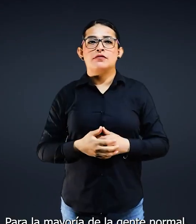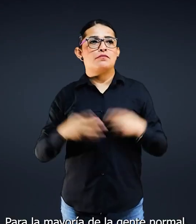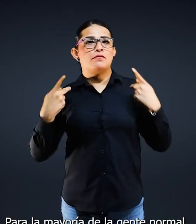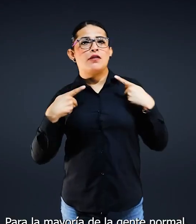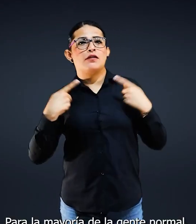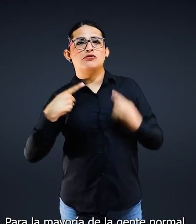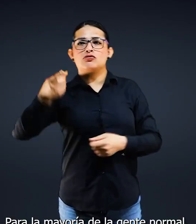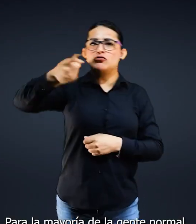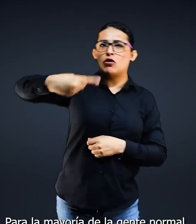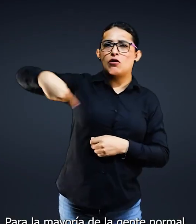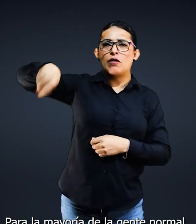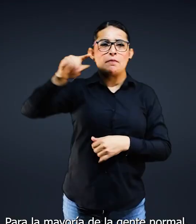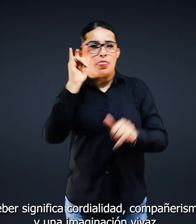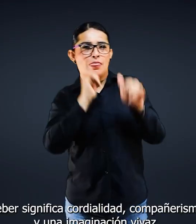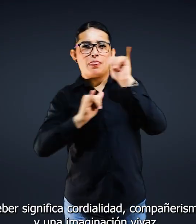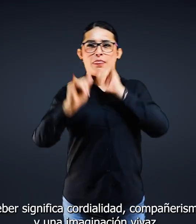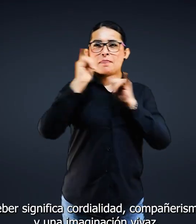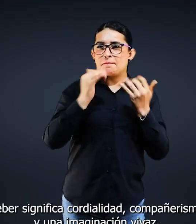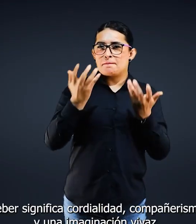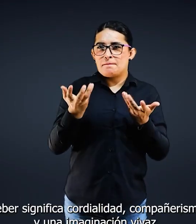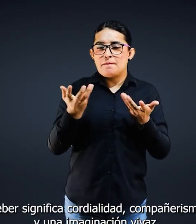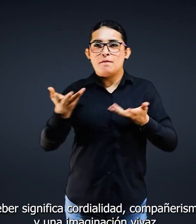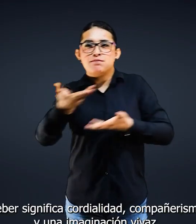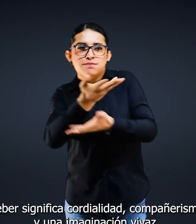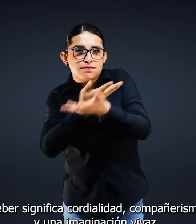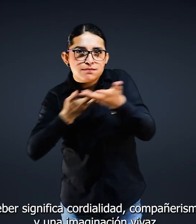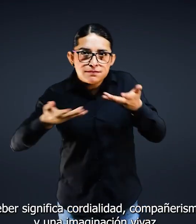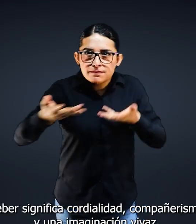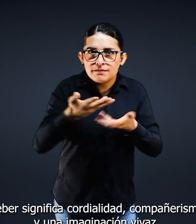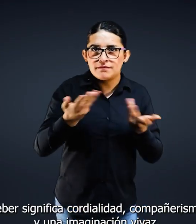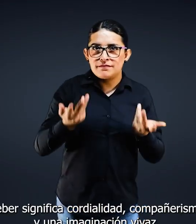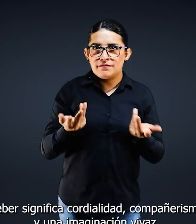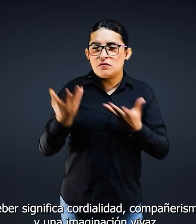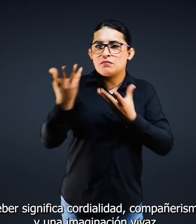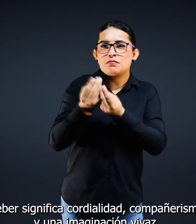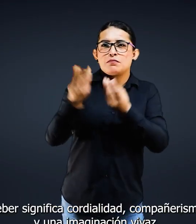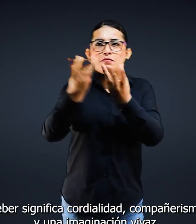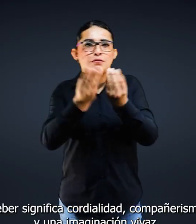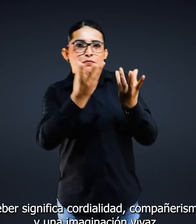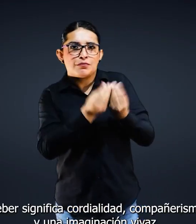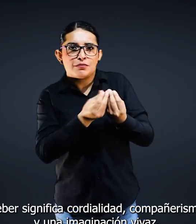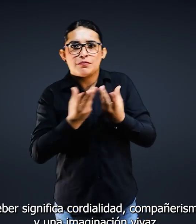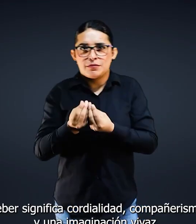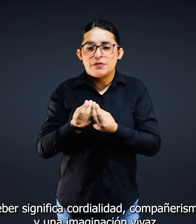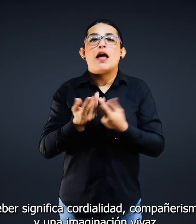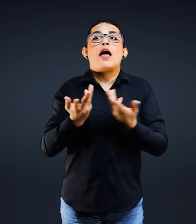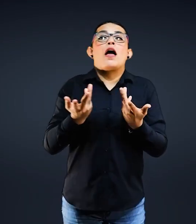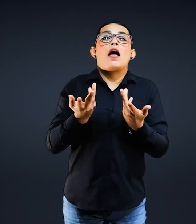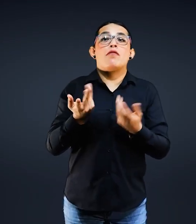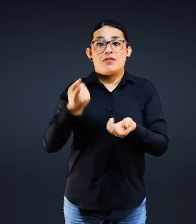Para la mayoría de la gente normal, beber significa cordialidad, compañerismo y una imaginación vivaz.